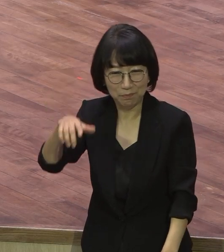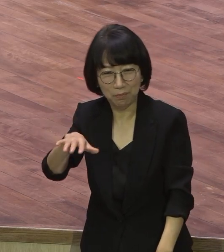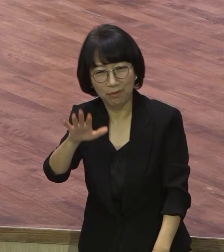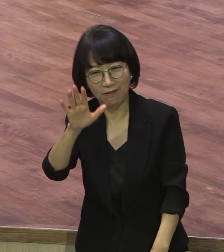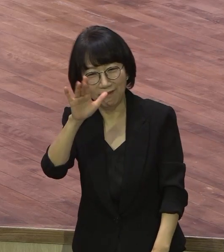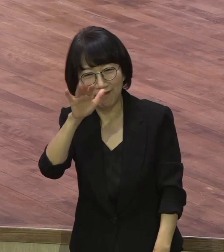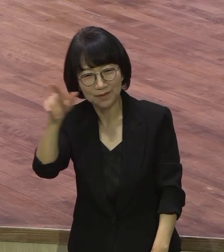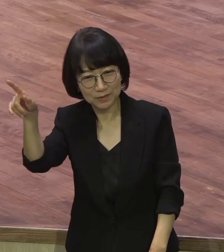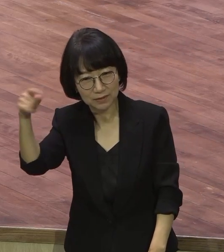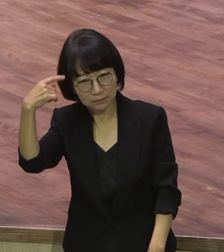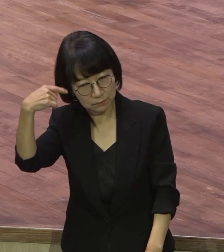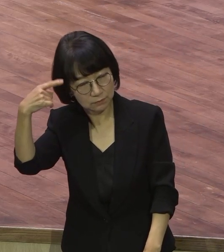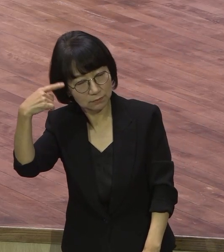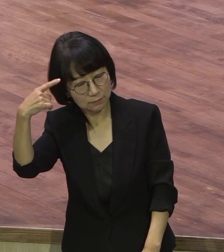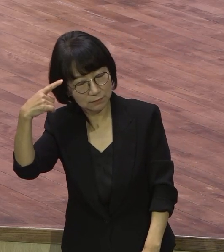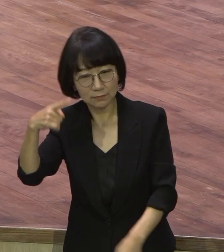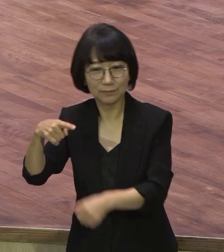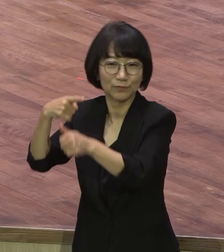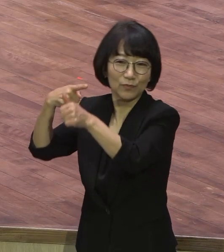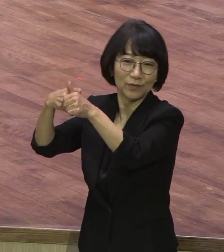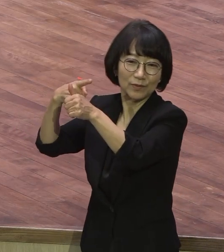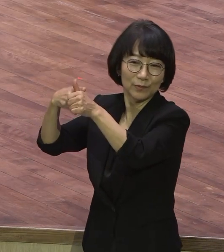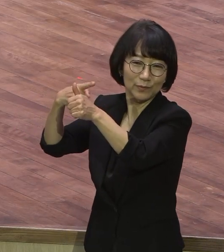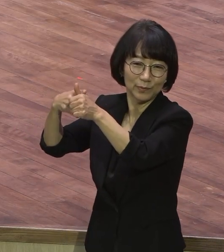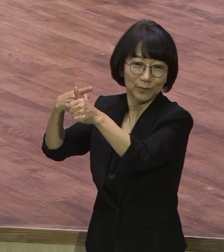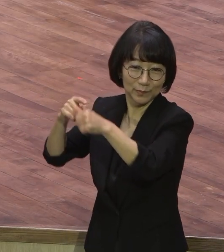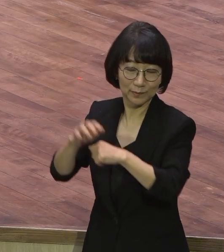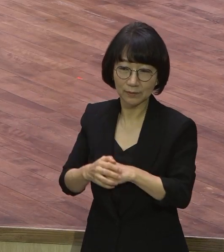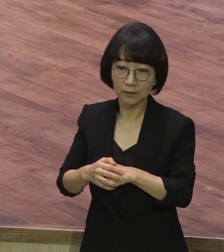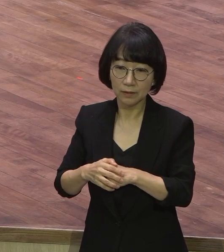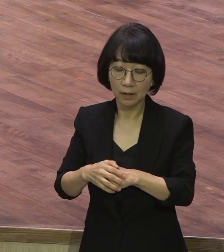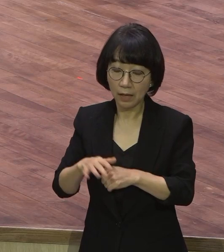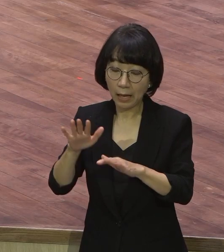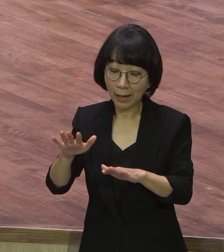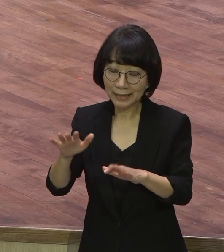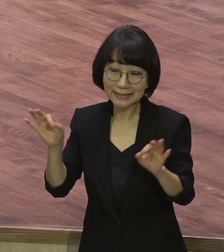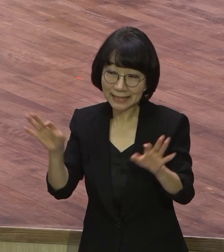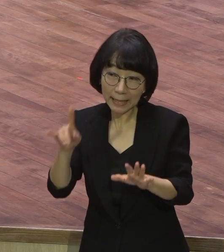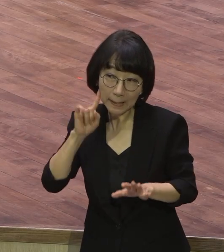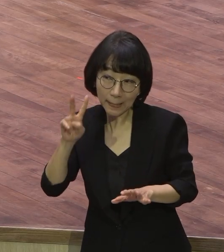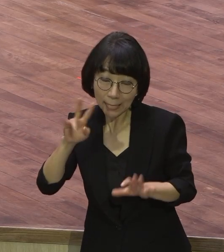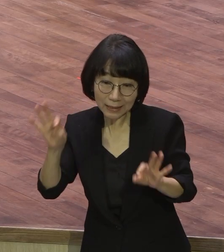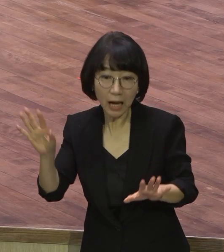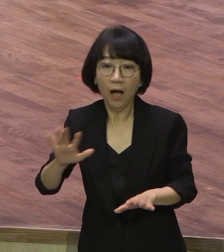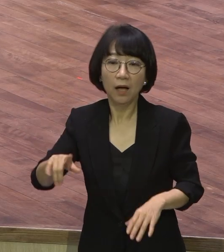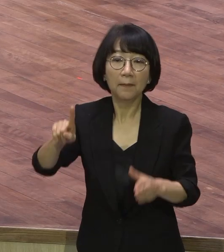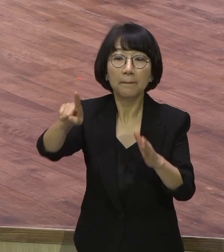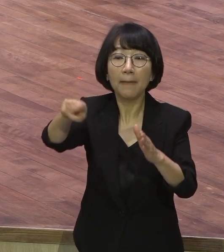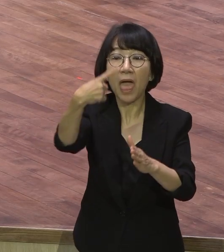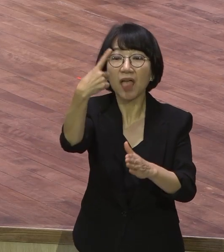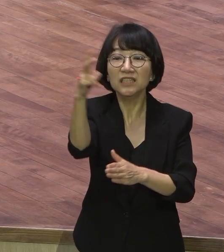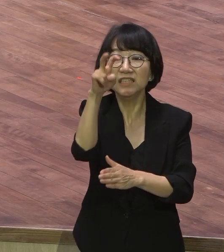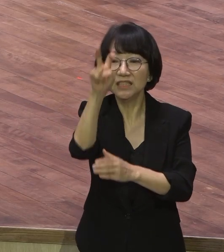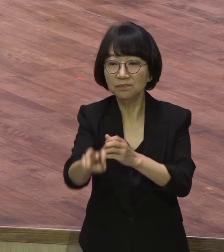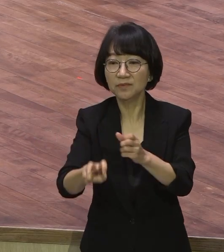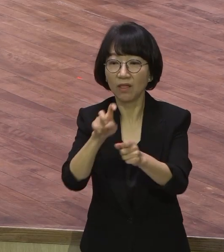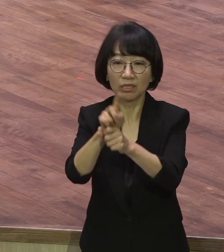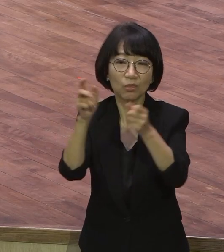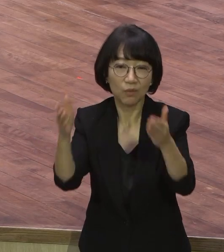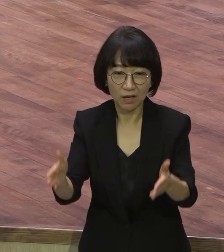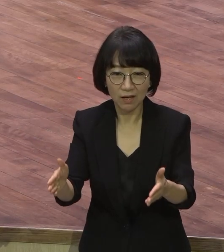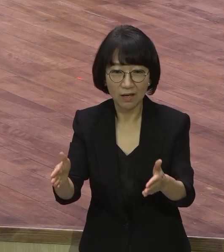했겠어요. 저 완전히 미쳤다. 그것도 하루 이틀도 아니고 120년 동안 온